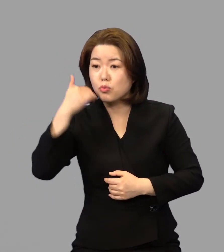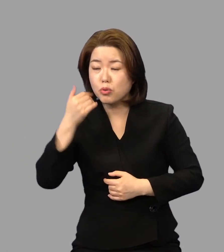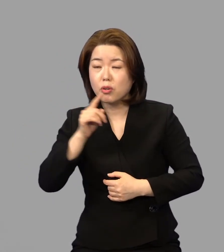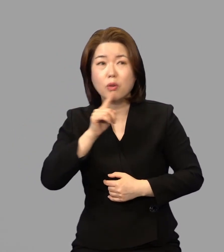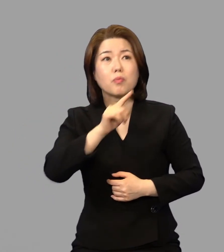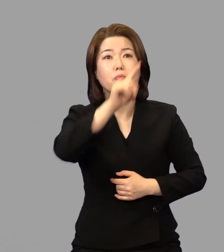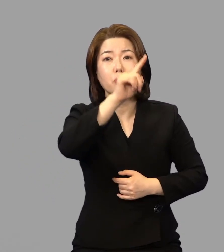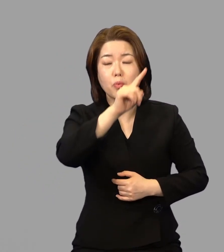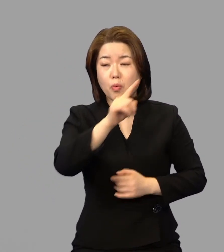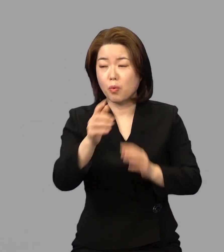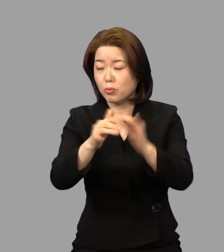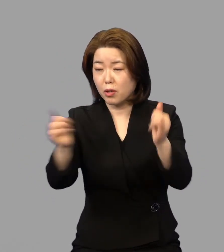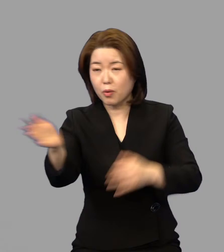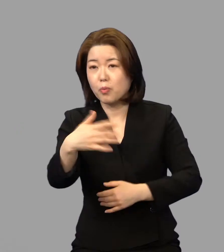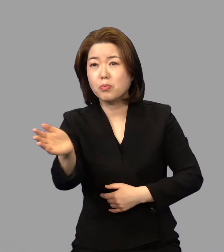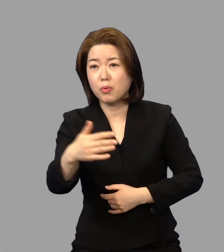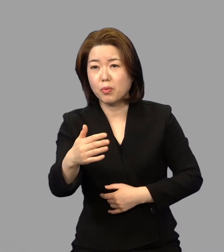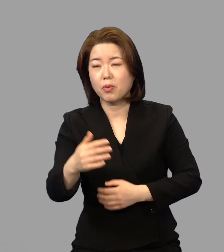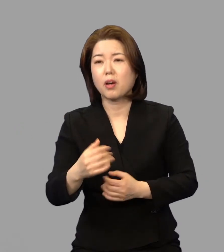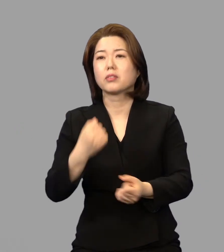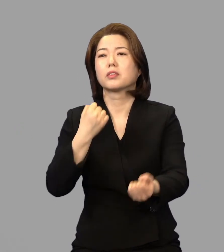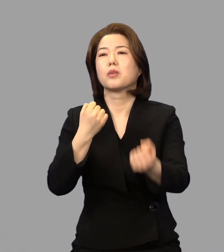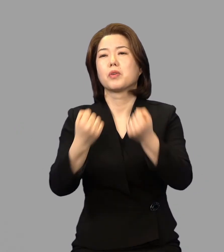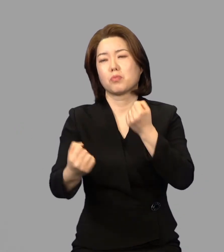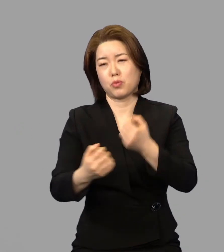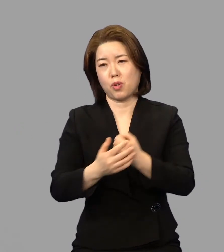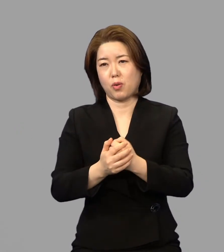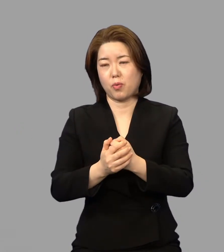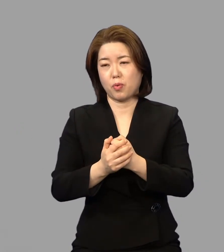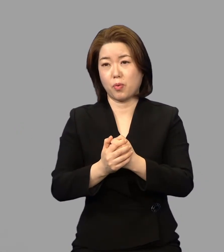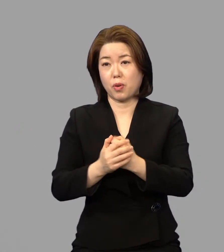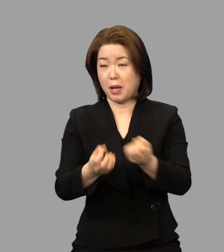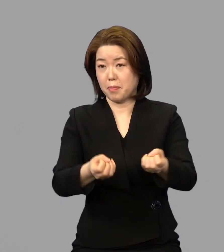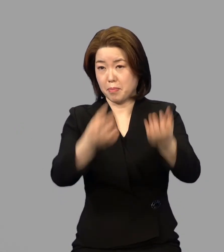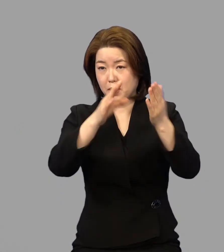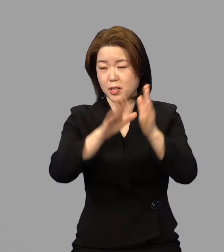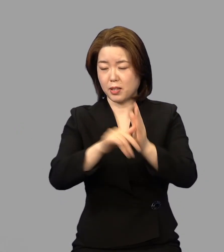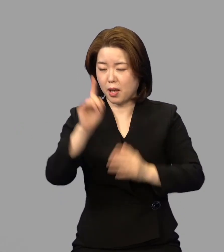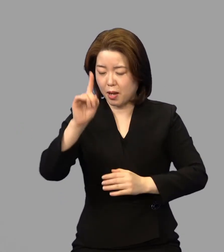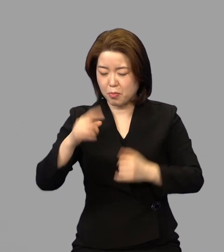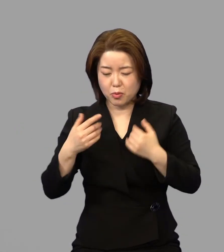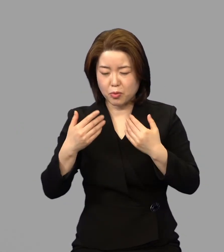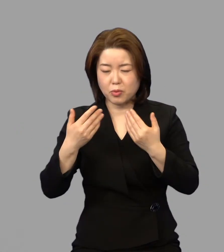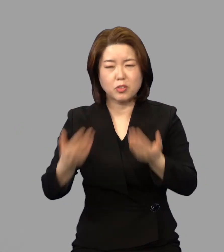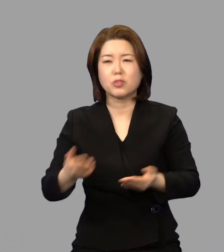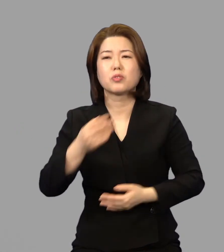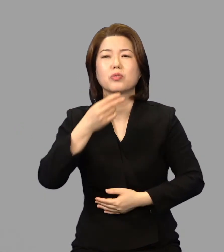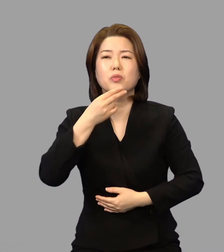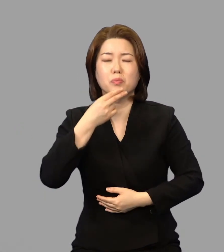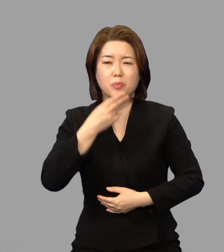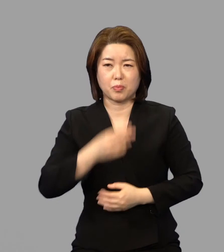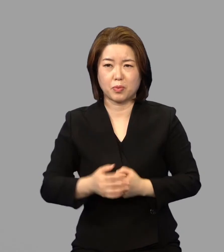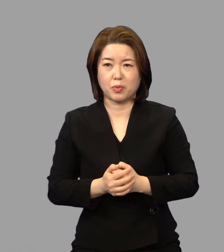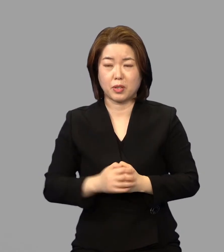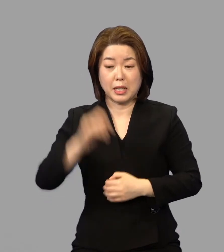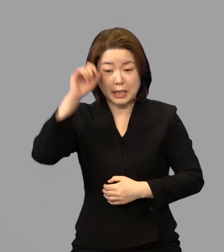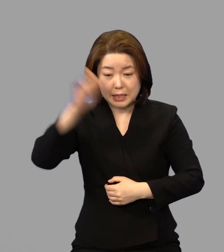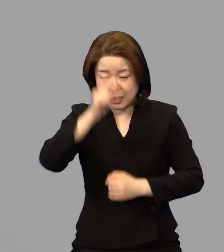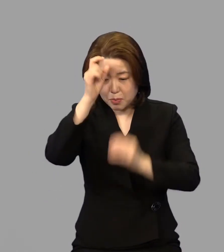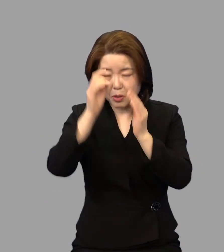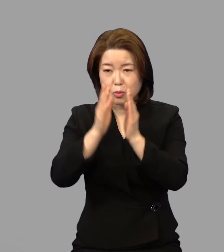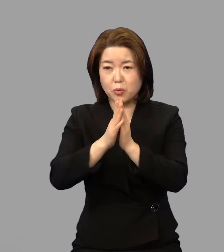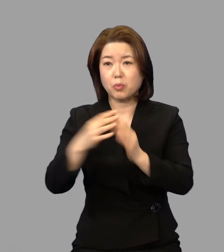없었어요. 그런데도 저는 명절 때 한 번 제대로 쉬지 못했어요. 새벽기도 인도해야